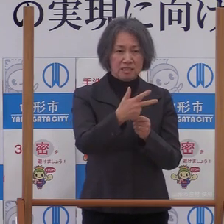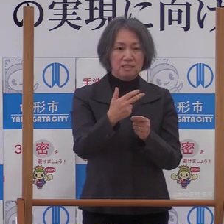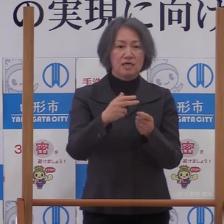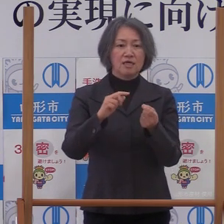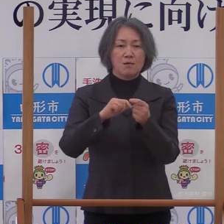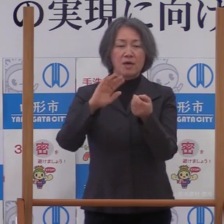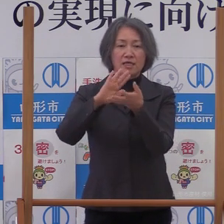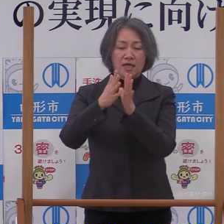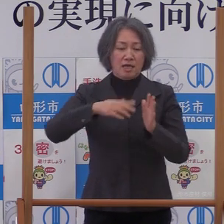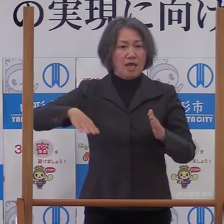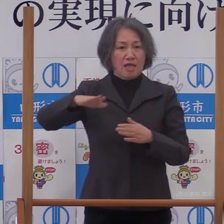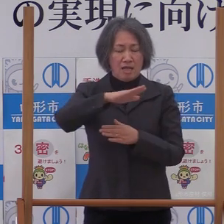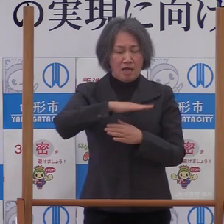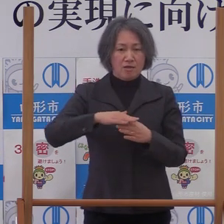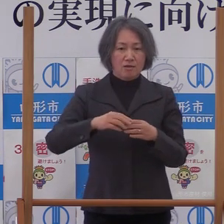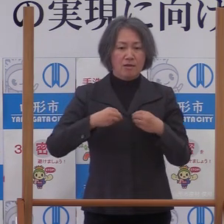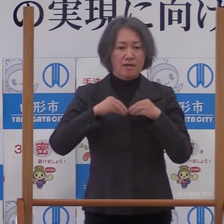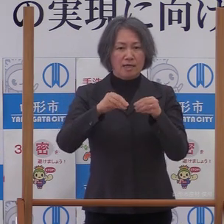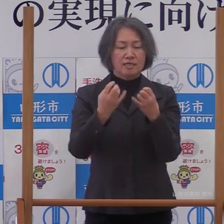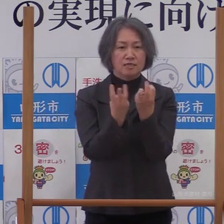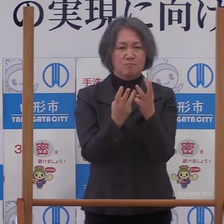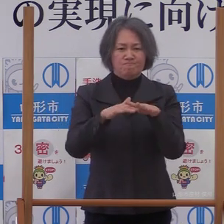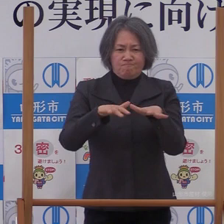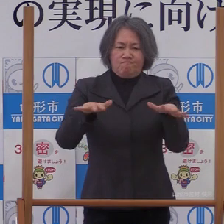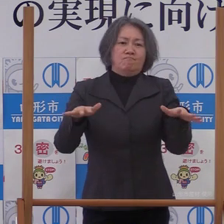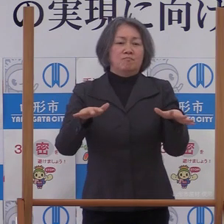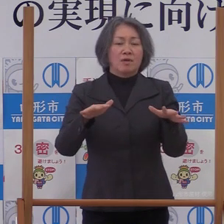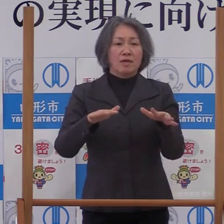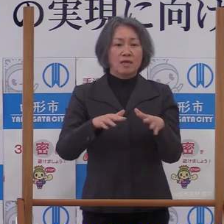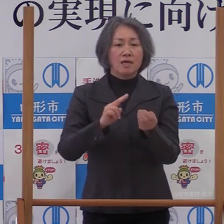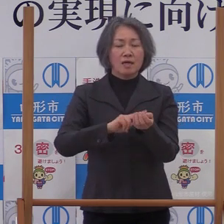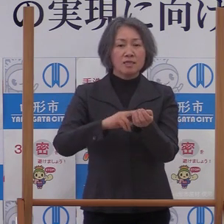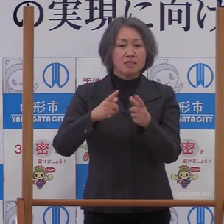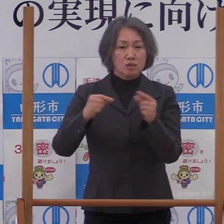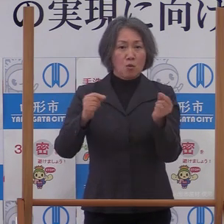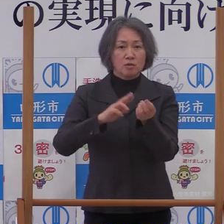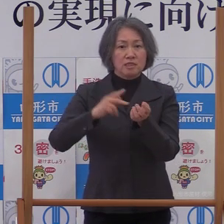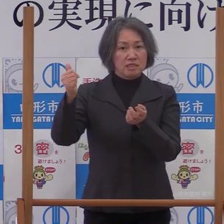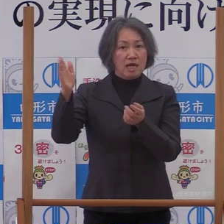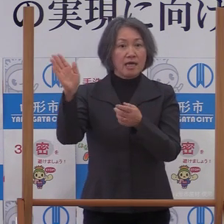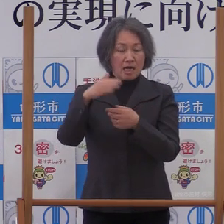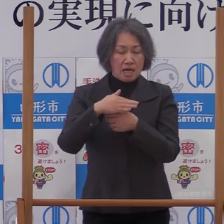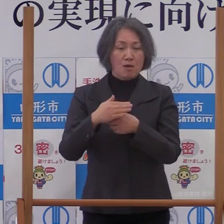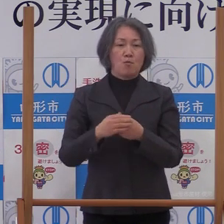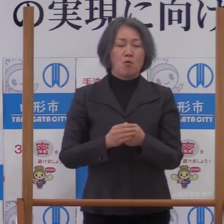の感染者数の増加をはじめ、日本医師会からも